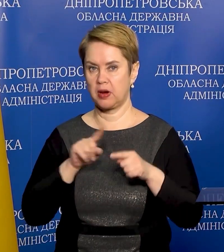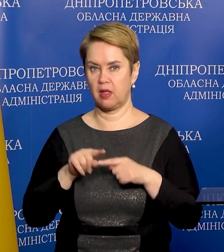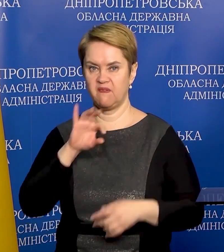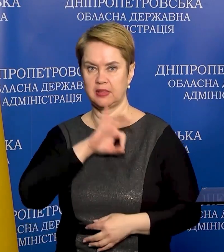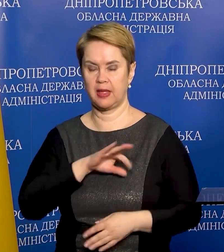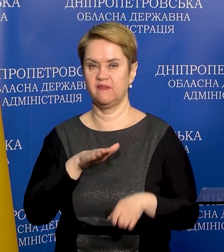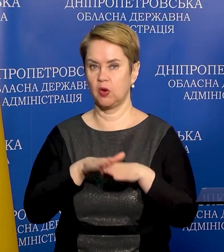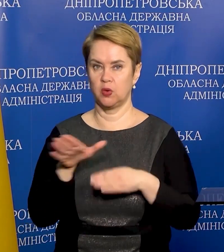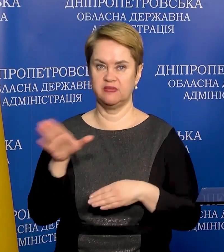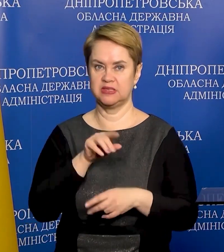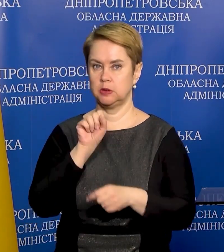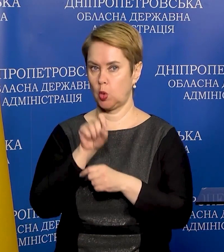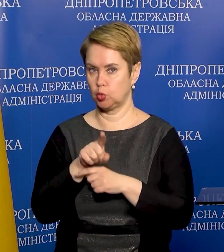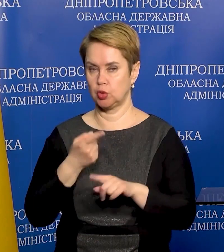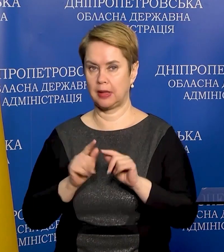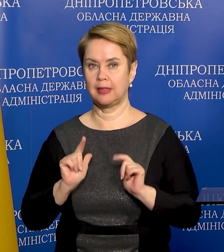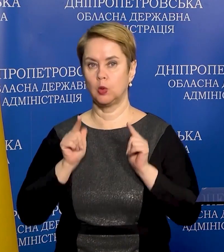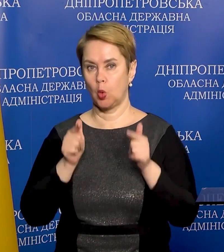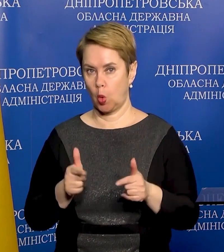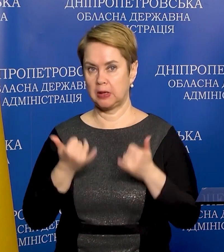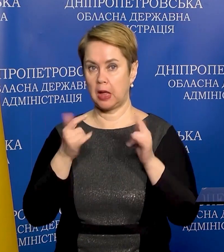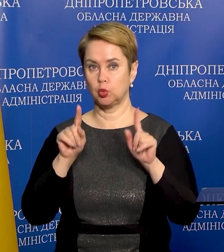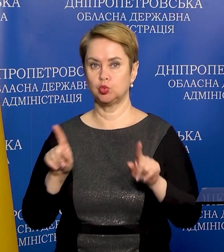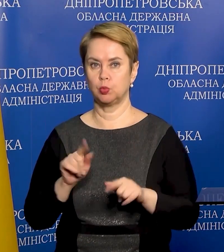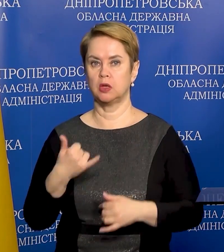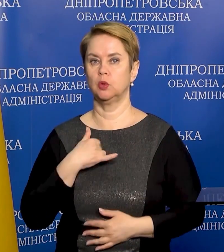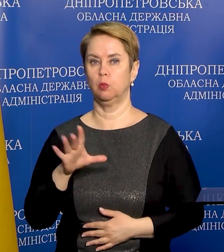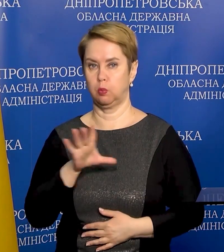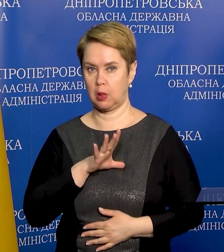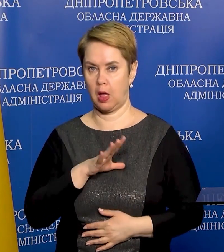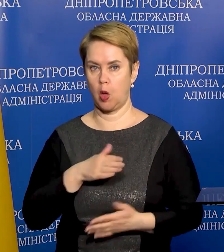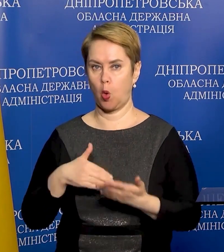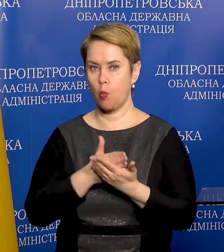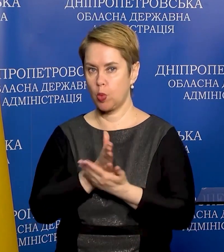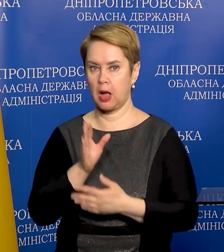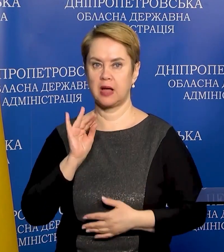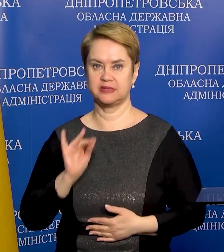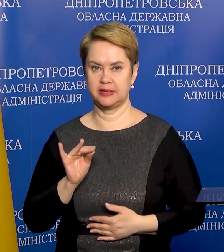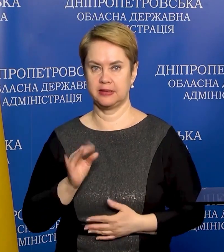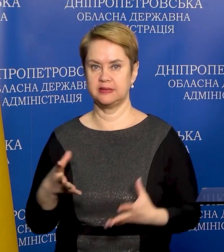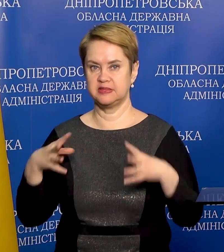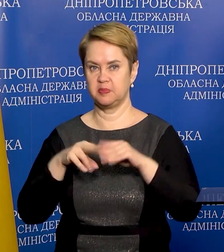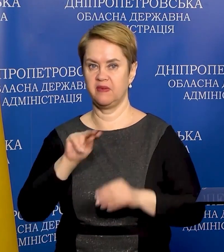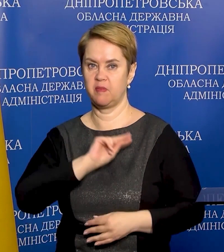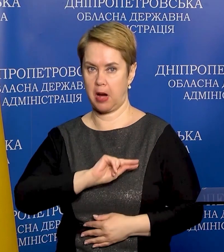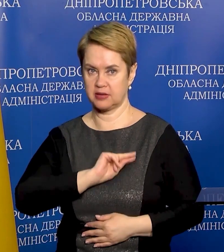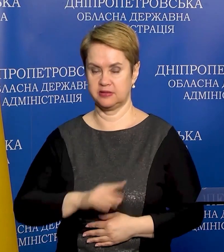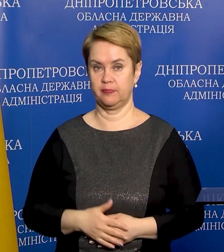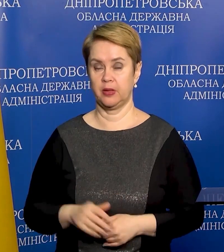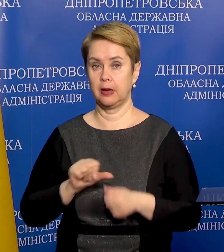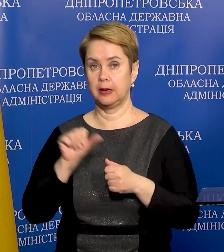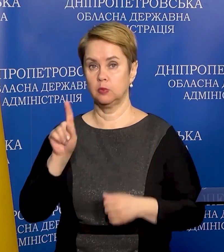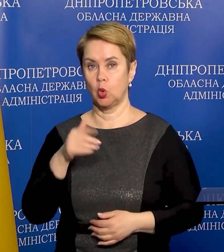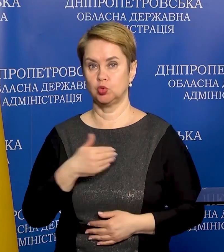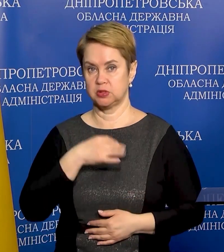і ефективно виконувати всі доручення, які надходять, для того, щоб у нас була і комунікація, і співпраця.